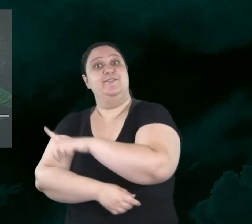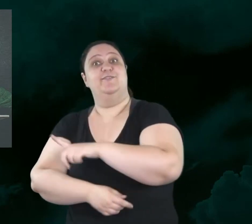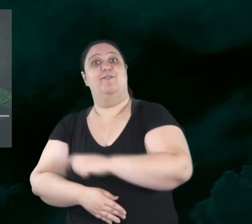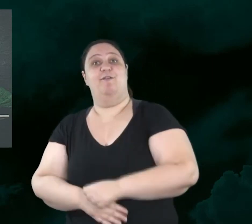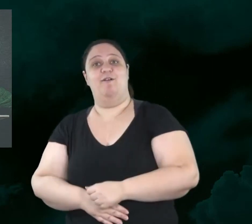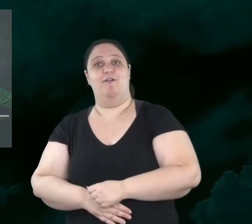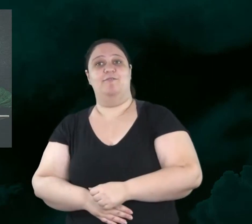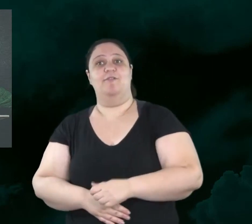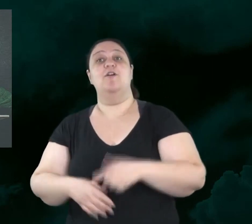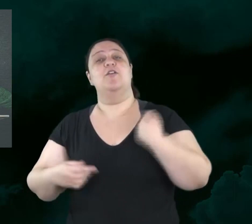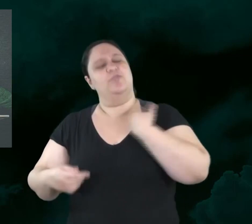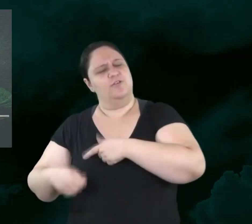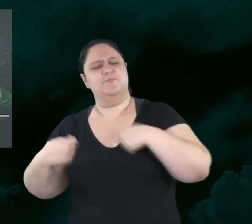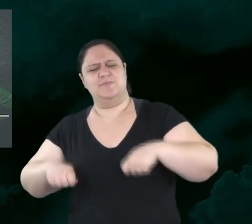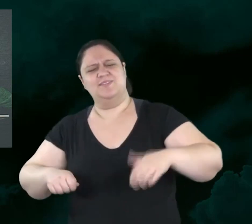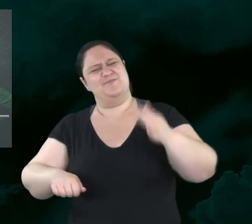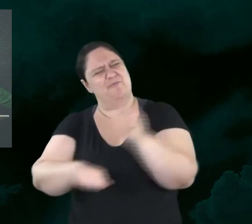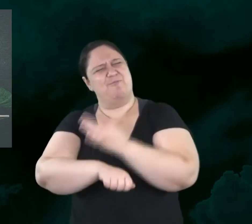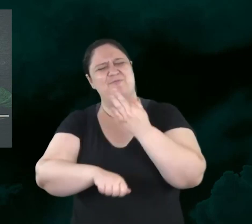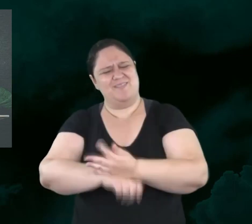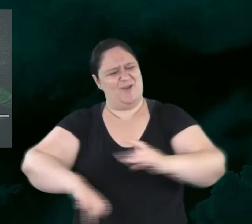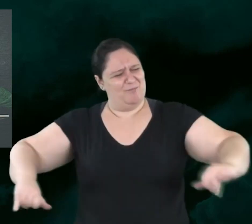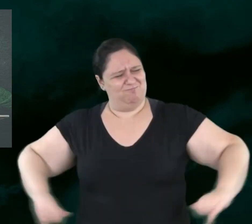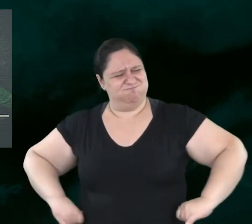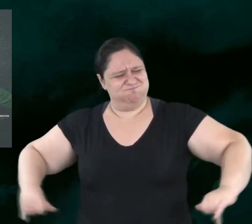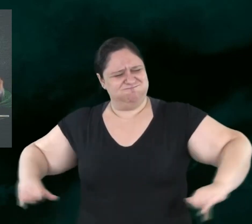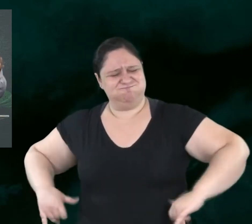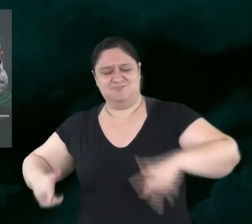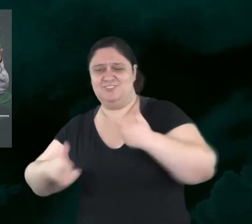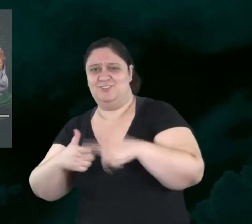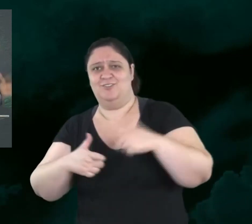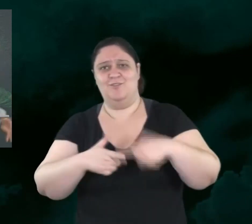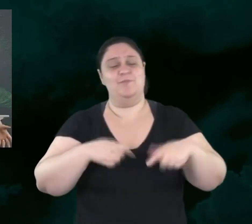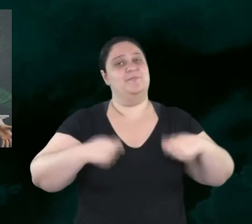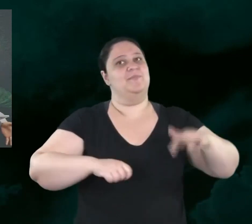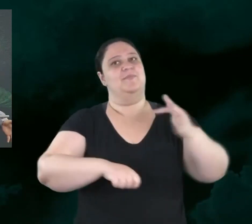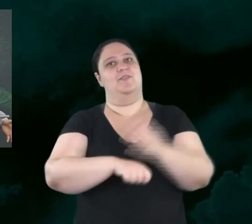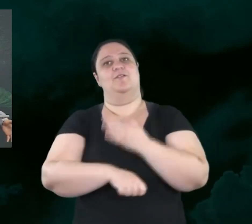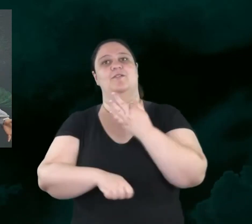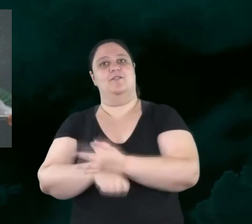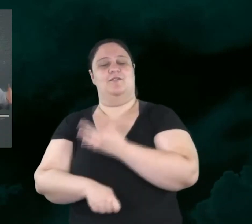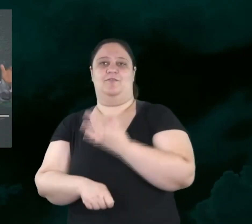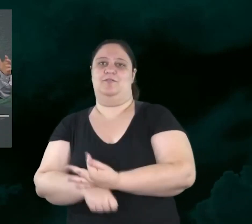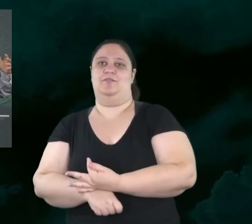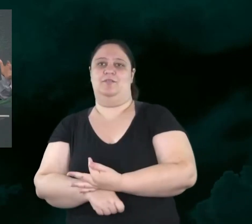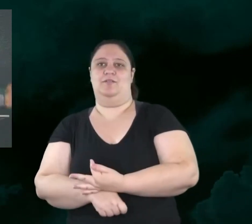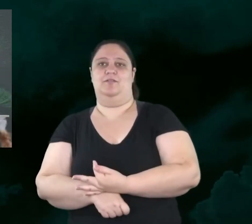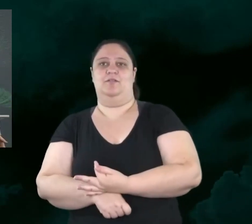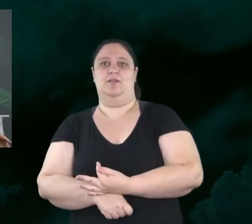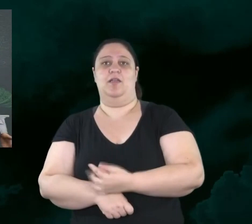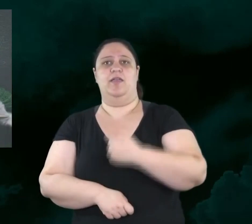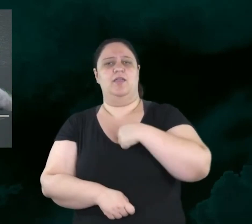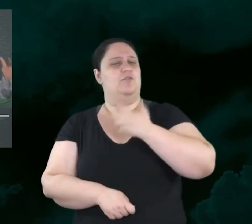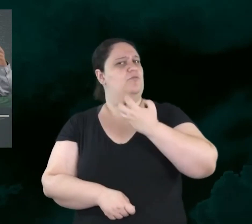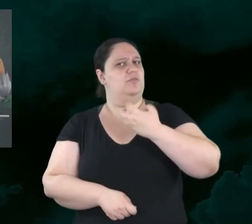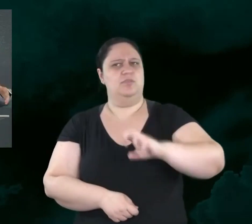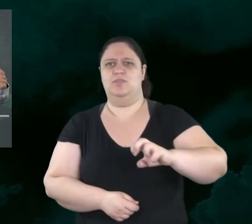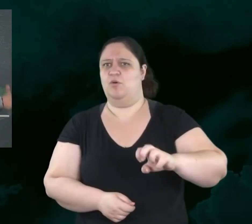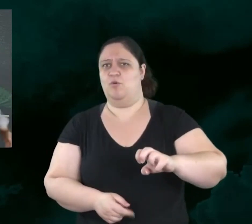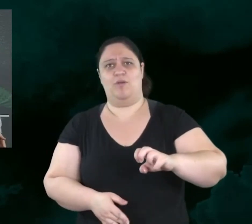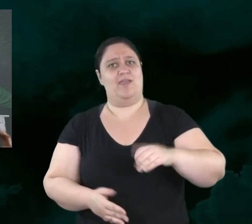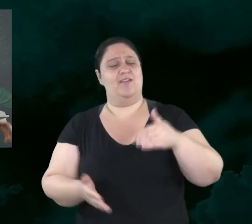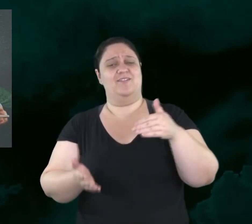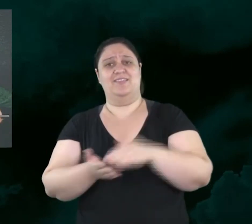passar por provações, nós precisamos ser aprovados. Irmãos, eu não quero ficar até o final da minha vida enganando